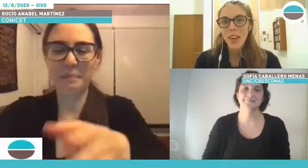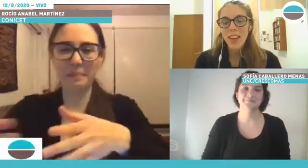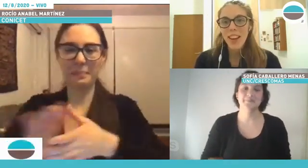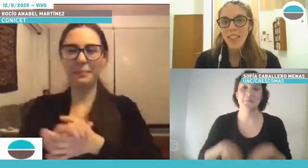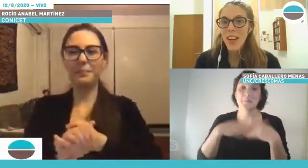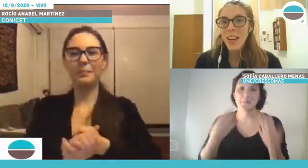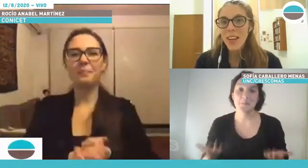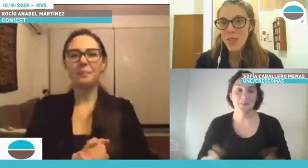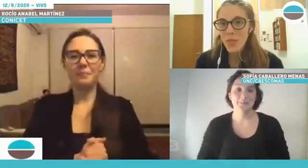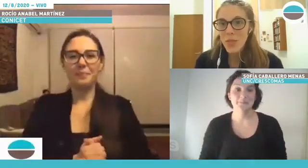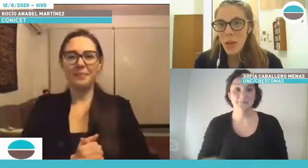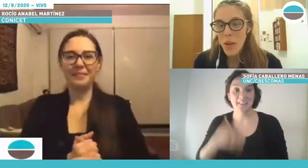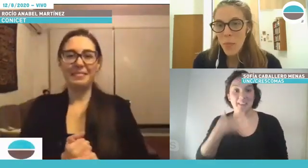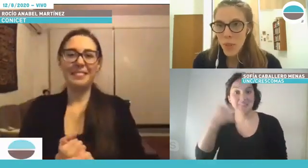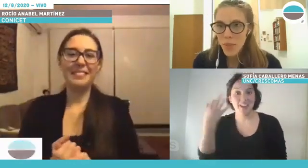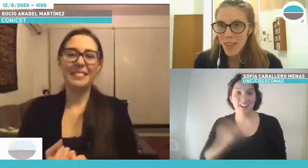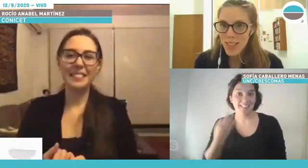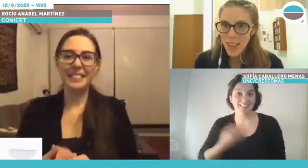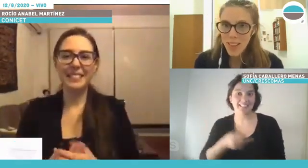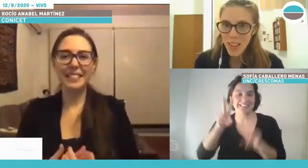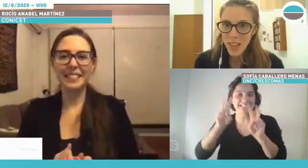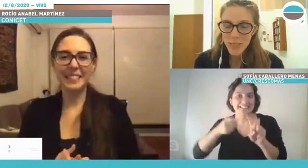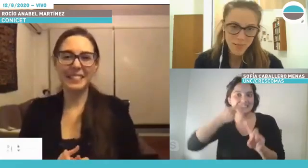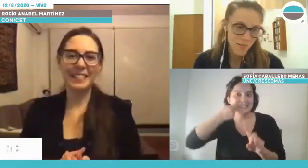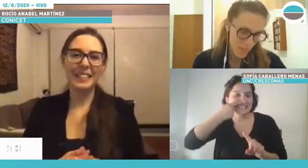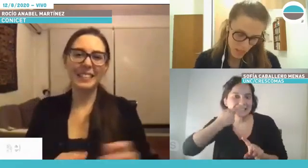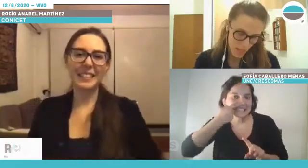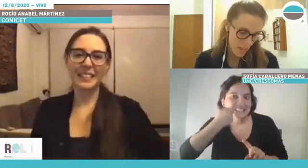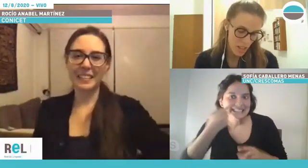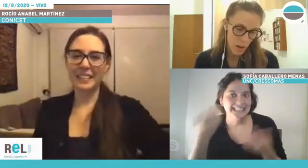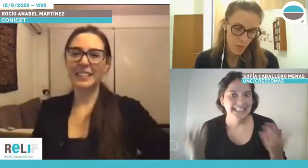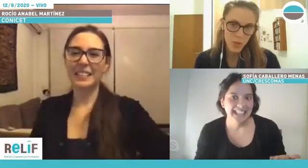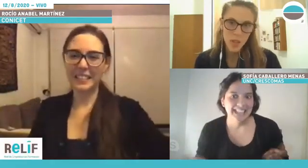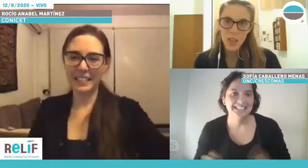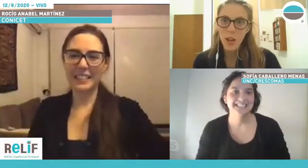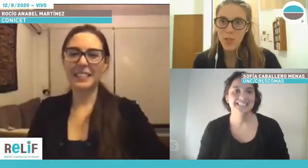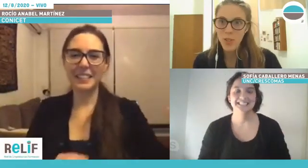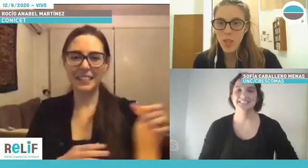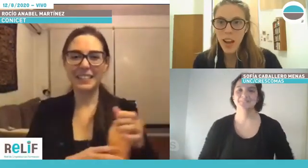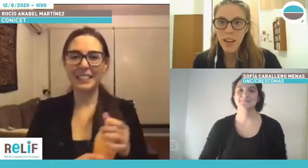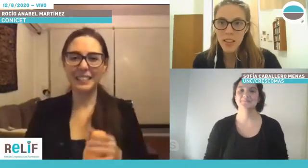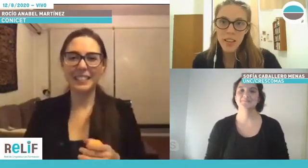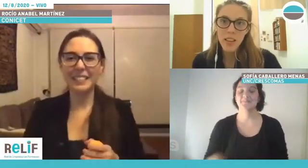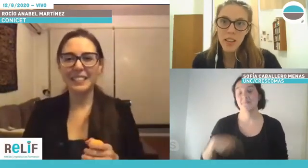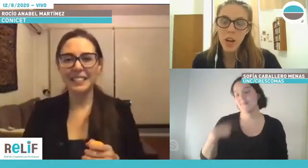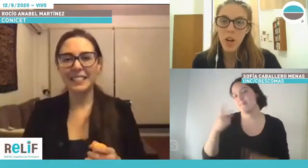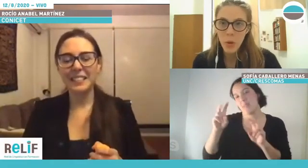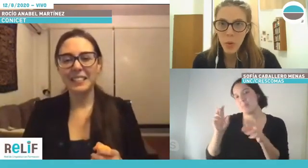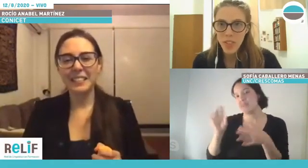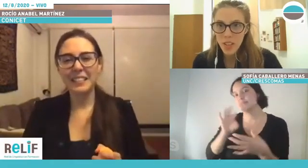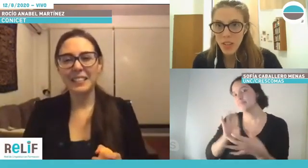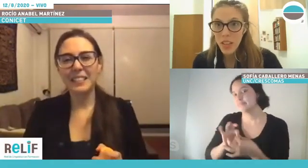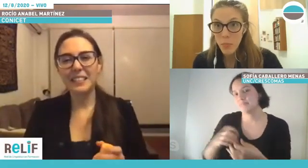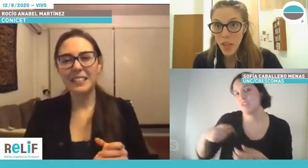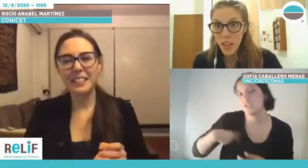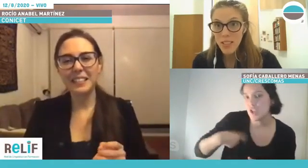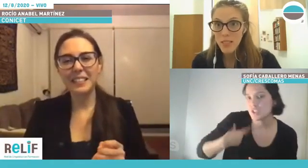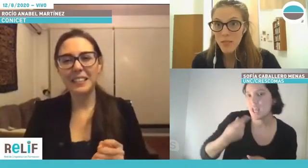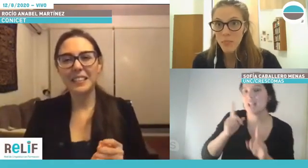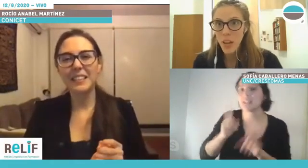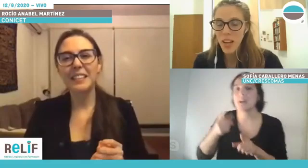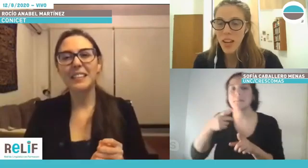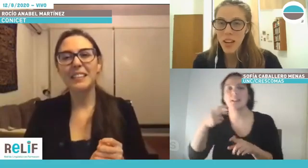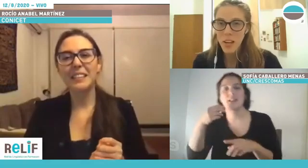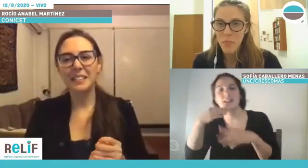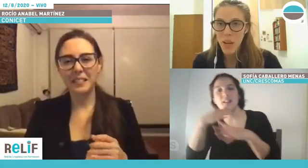Bueno, la verdad es un tema muy interesante desde, digamos, desde lo social y desde lo lingüístico